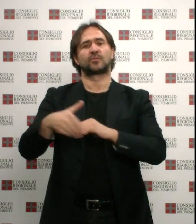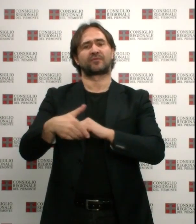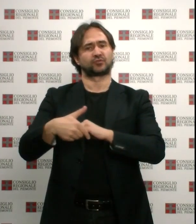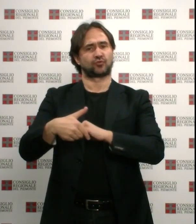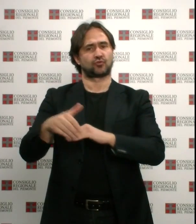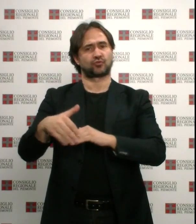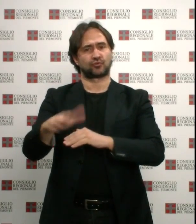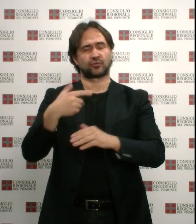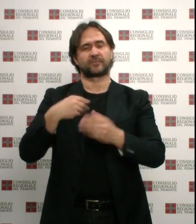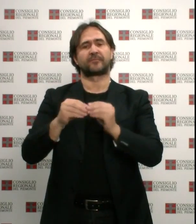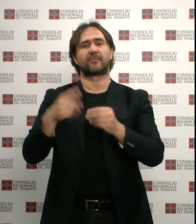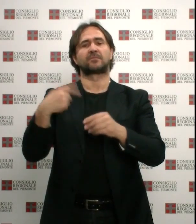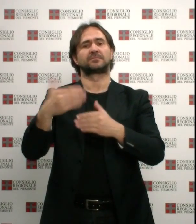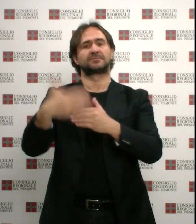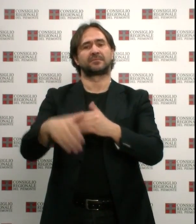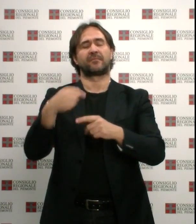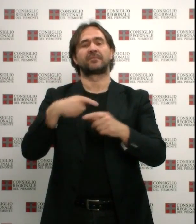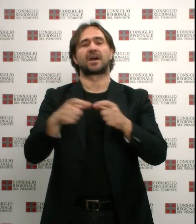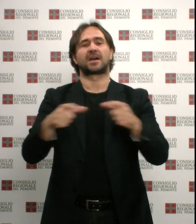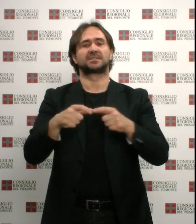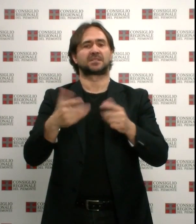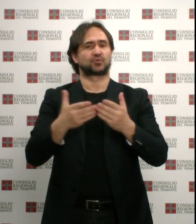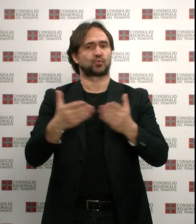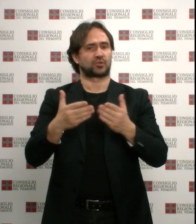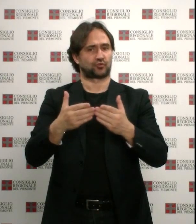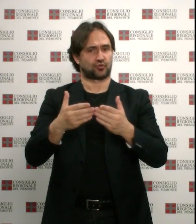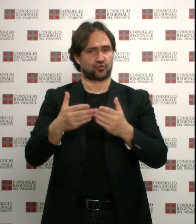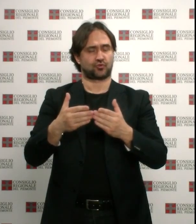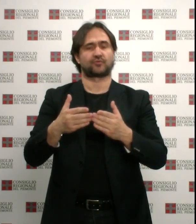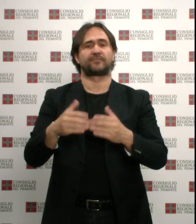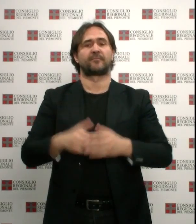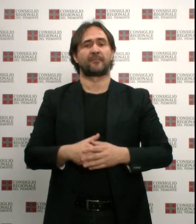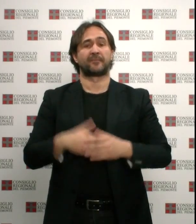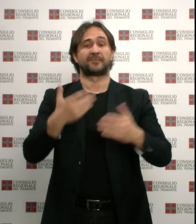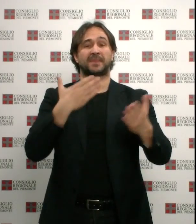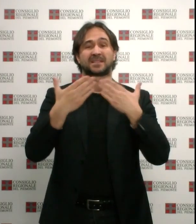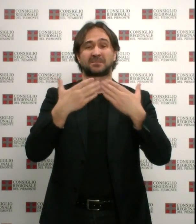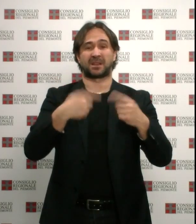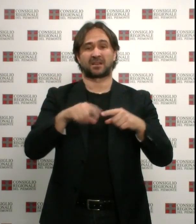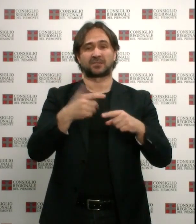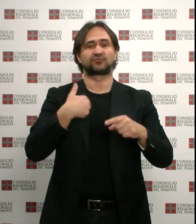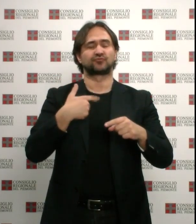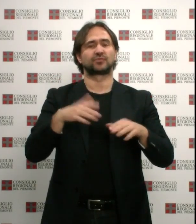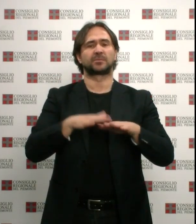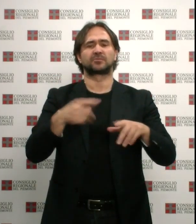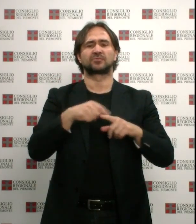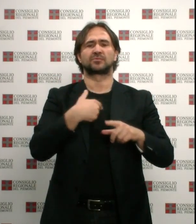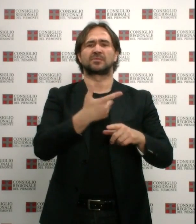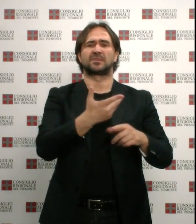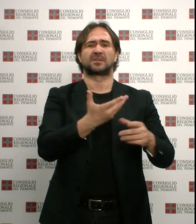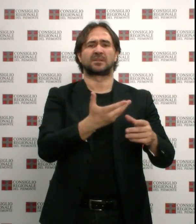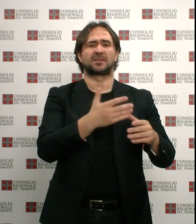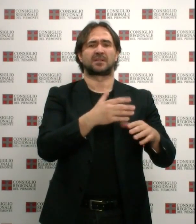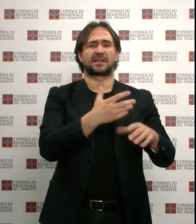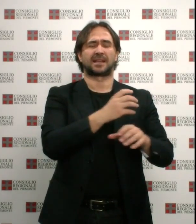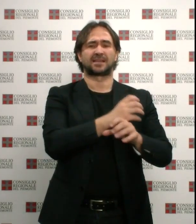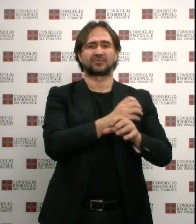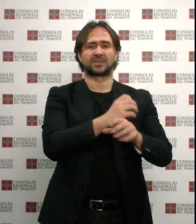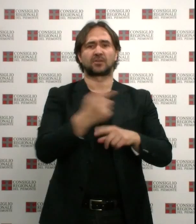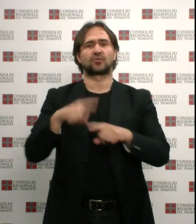7 giorni in consiglio. Nella seduta del 17 marzo il Consiglio regionale ha prorogato al 30 aprile